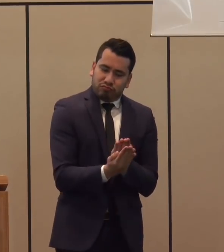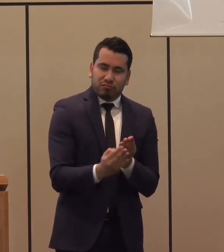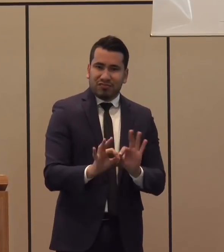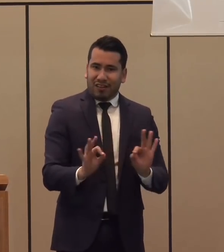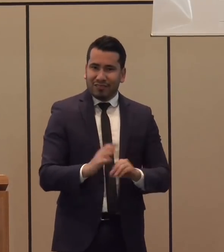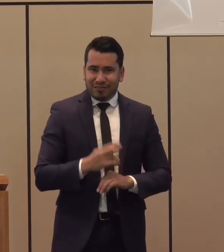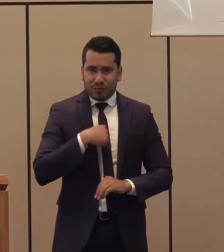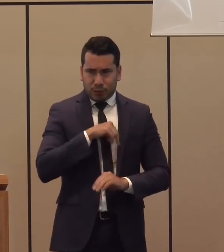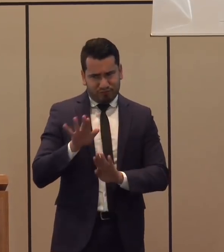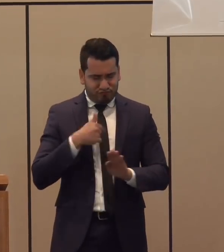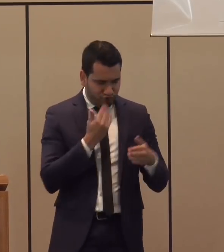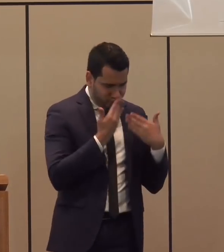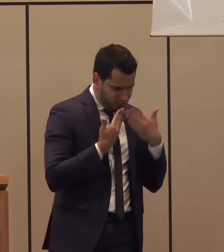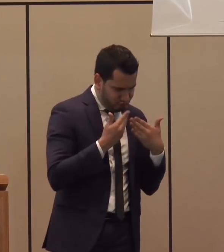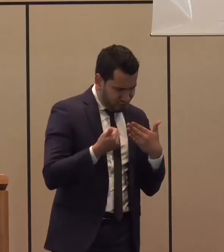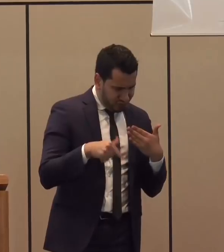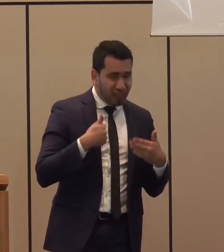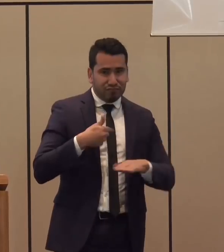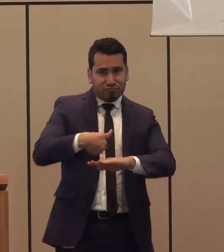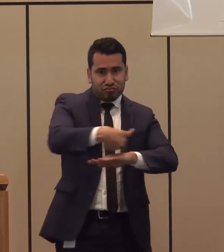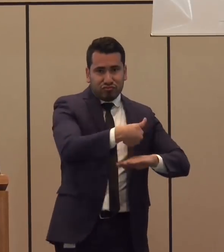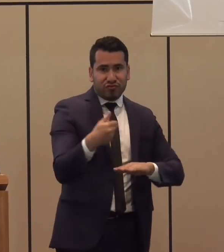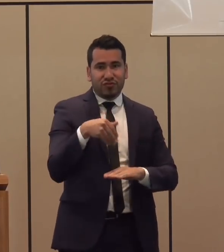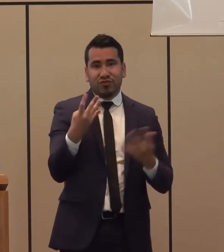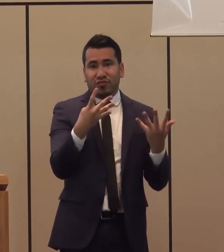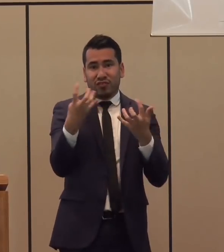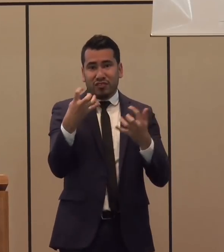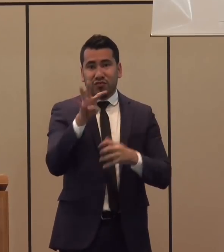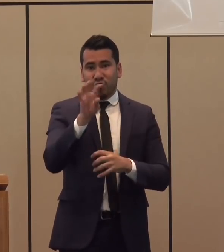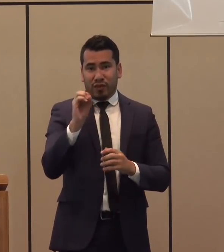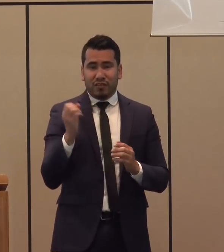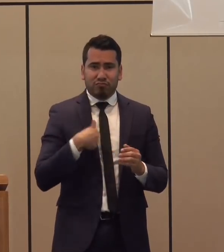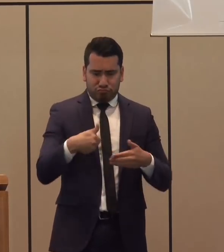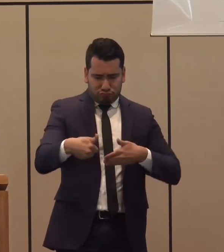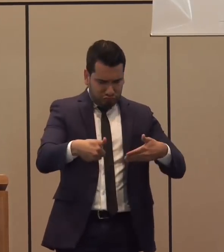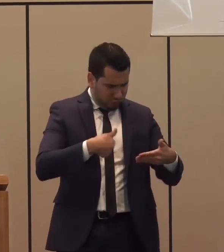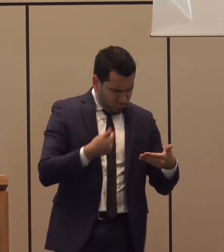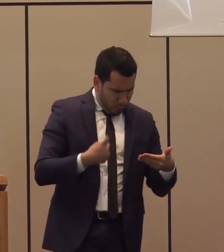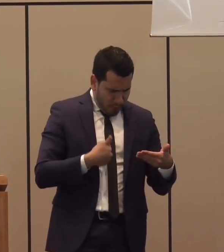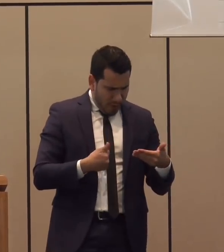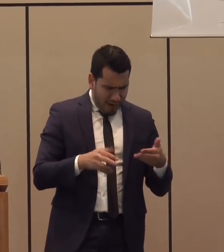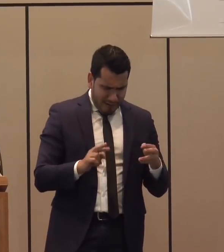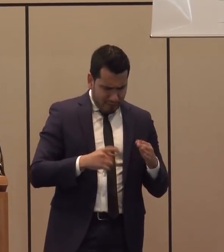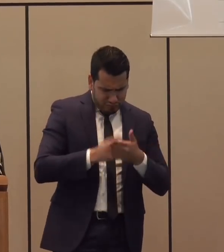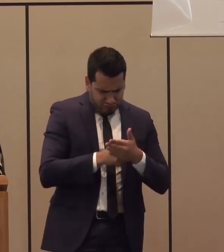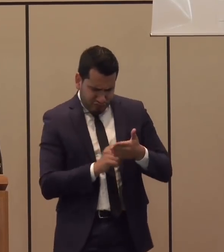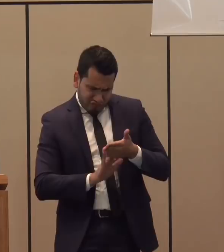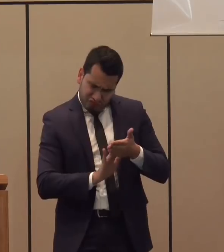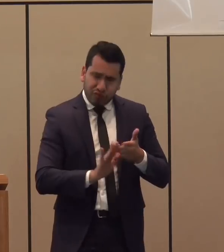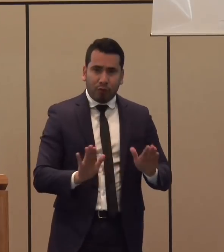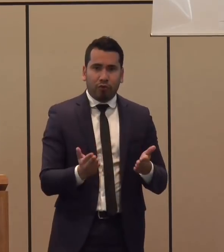y llegamos a 940 trámites en los cuales tenemos que trabajar para intervenir la semana pasada hicimos esa